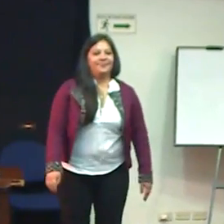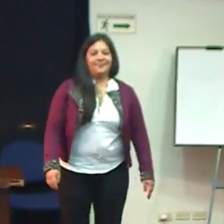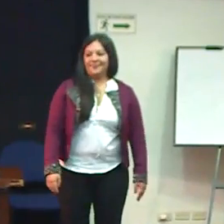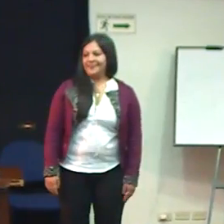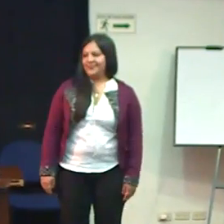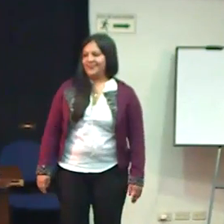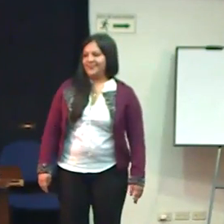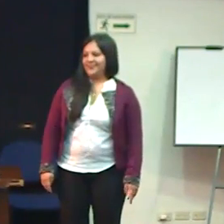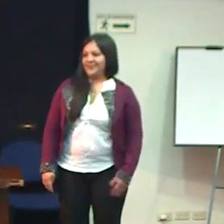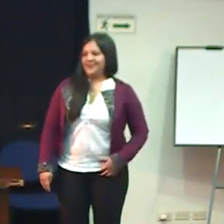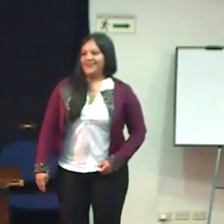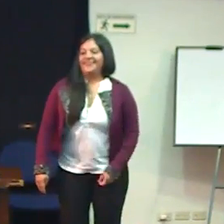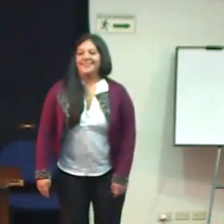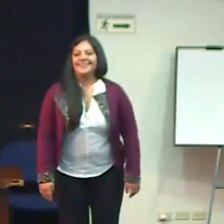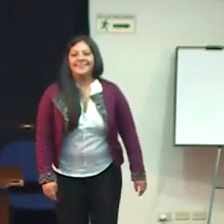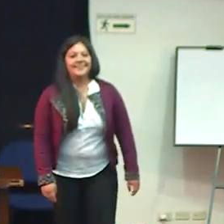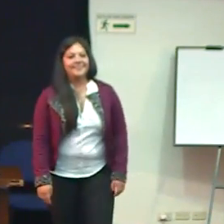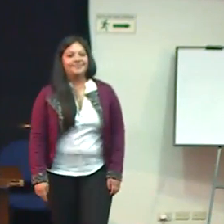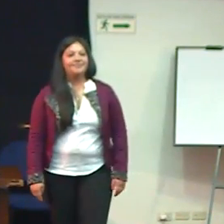Ella.